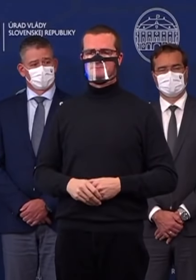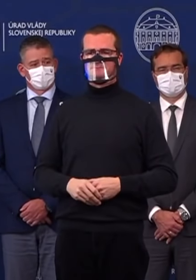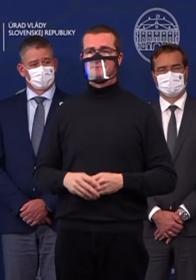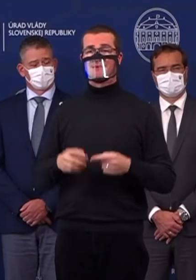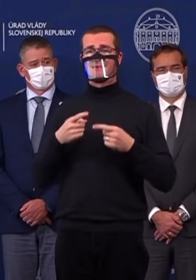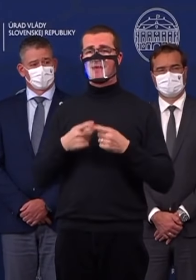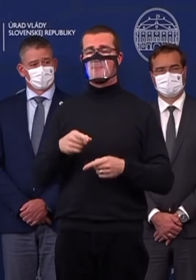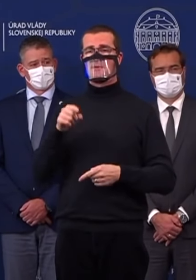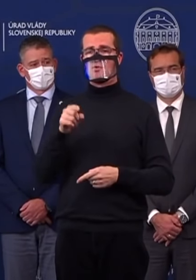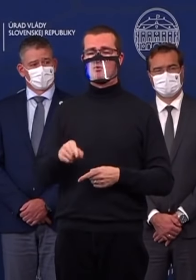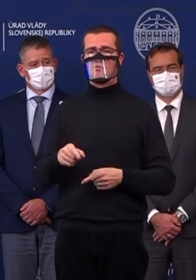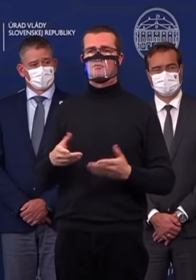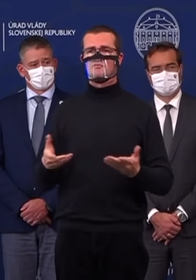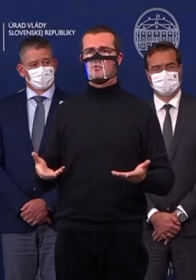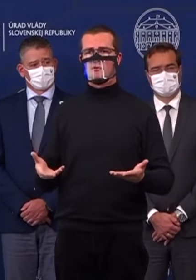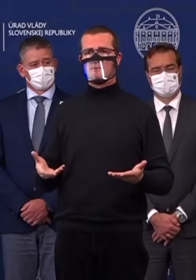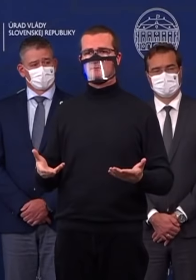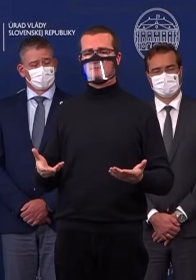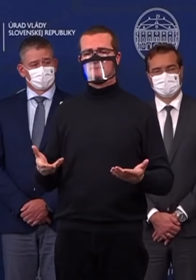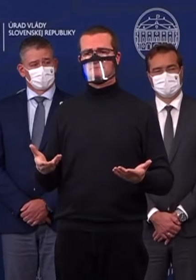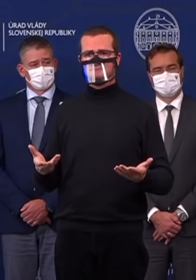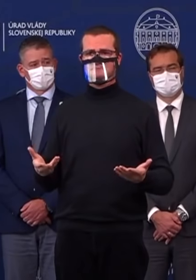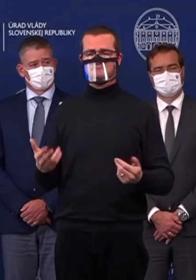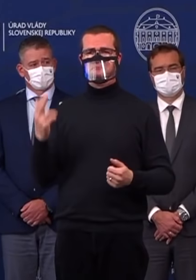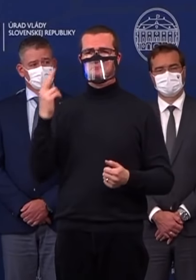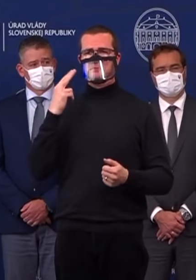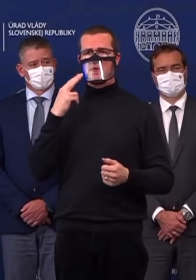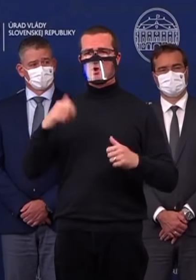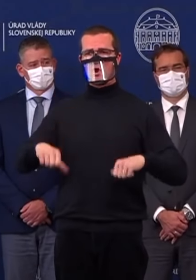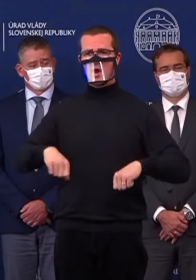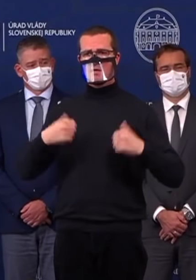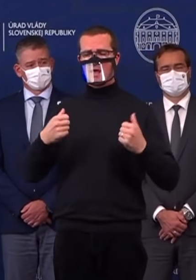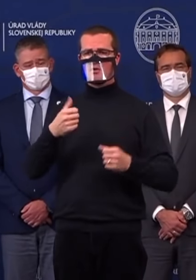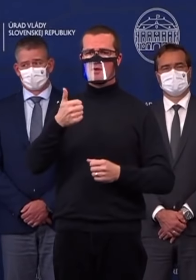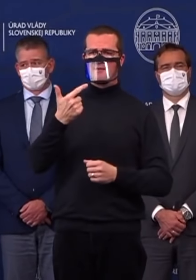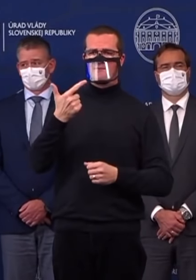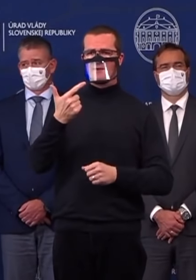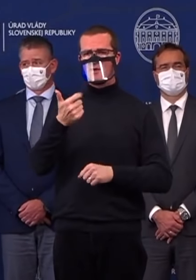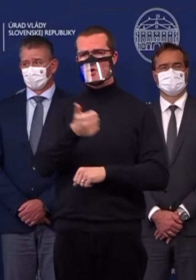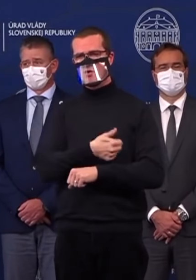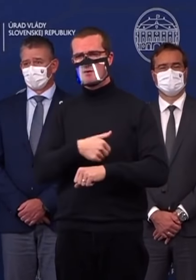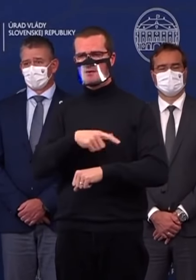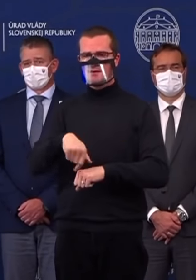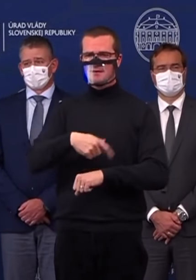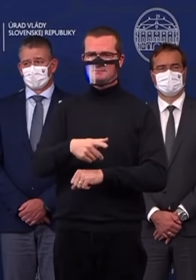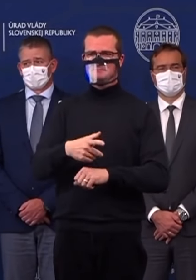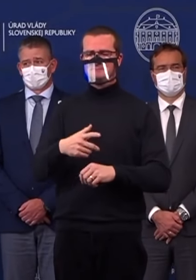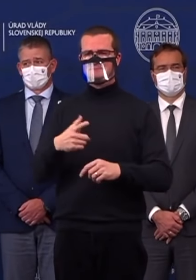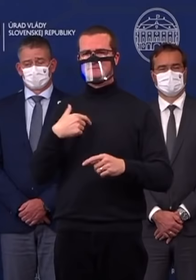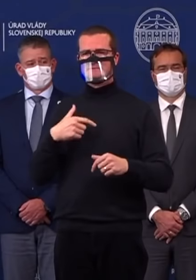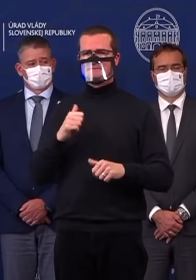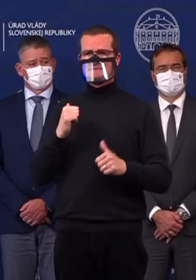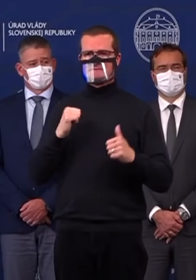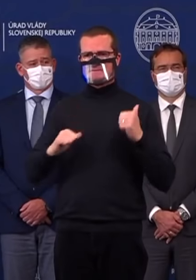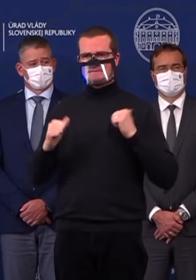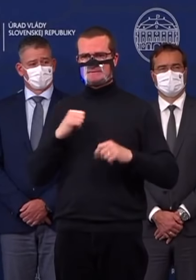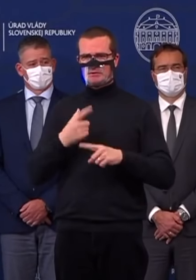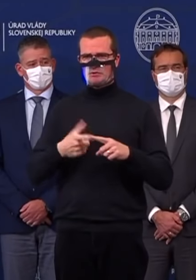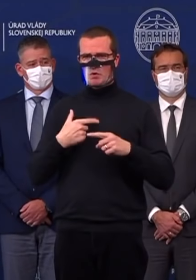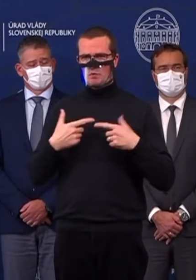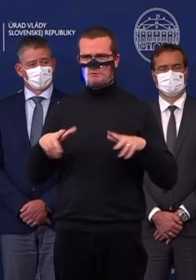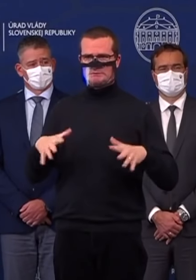Napriek tomu, že možno v piatok ráno 1-2 hodinky sme trpli, či sa nám to podarí